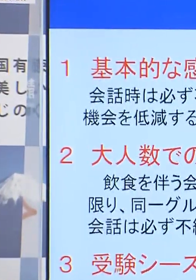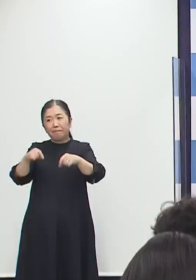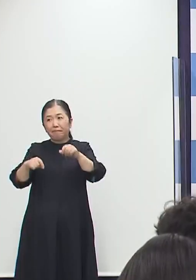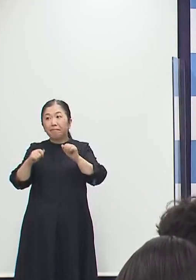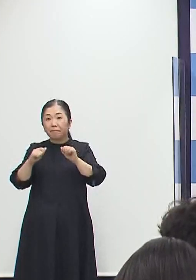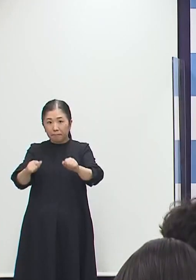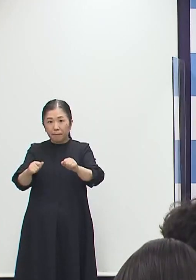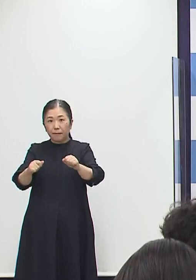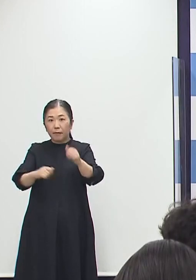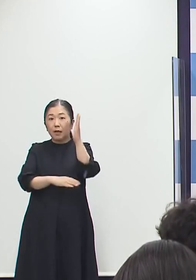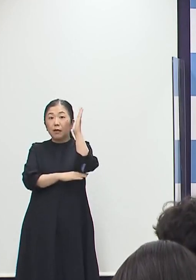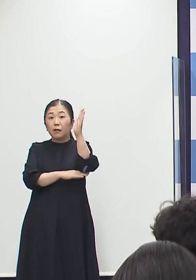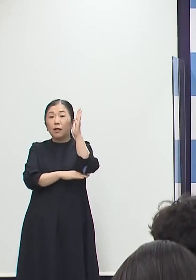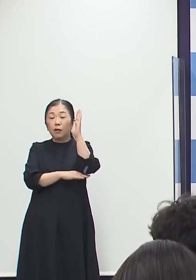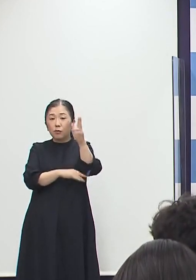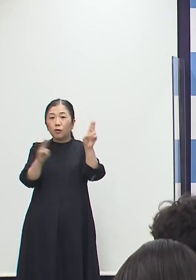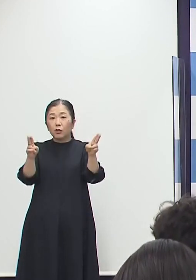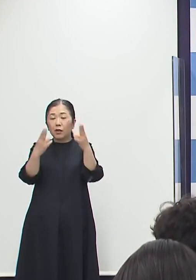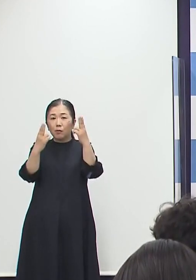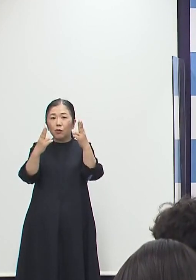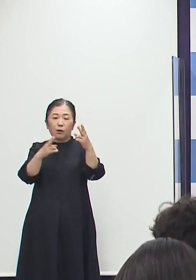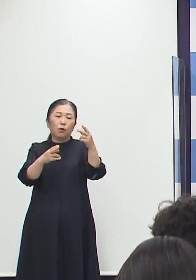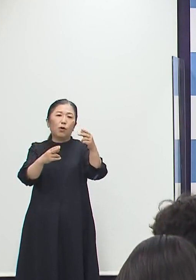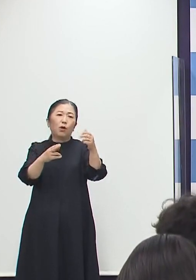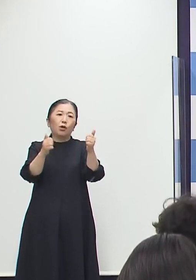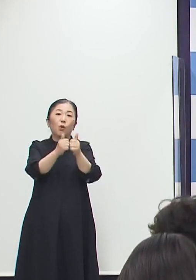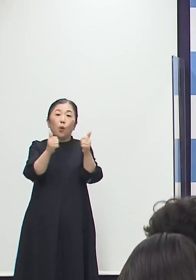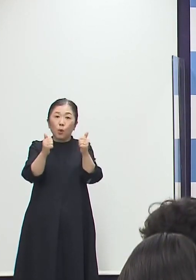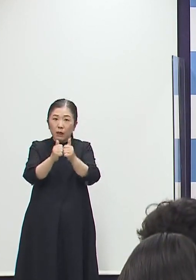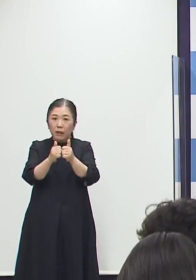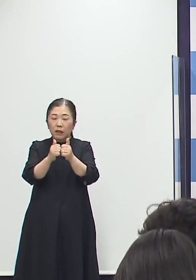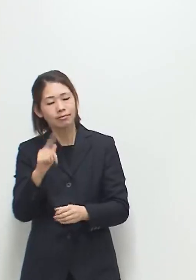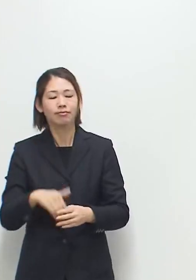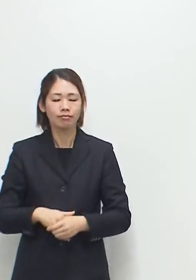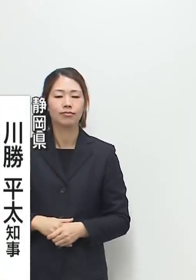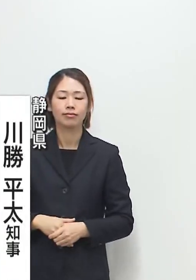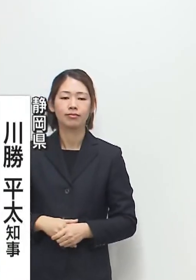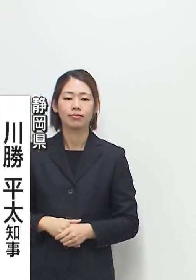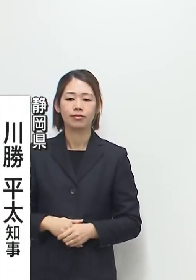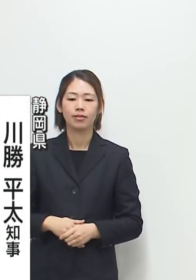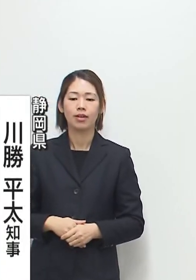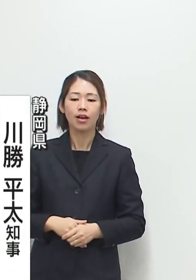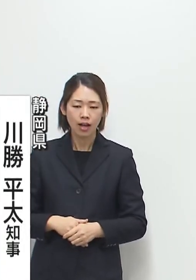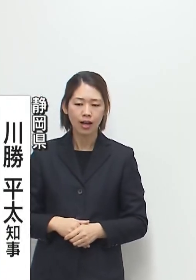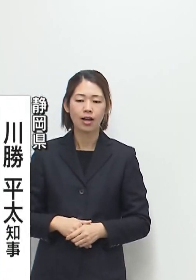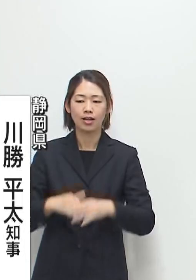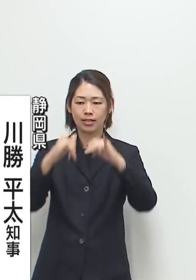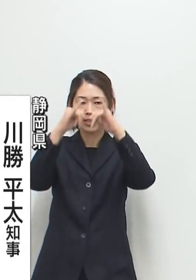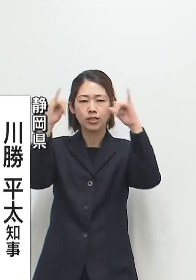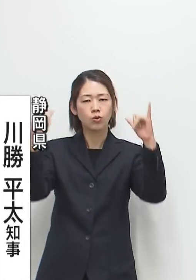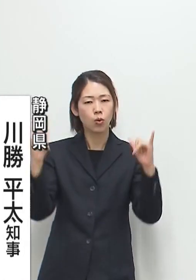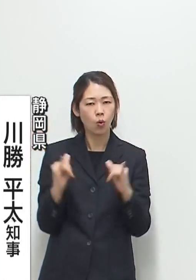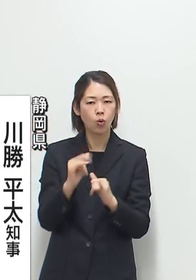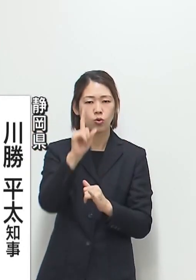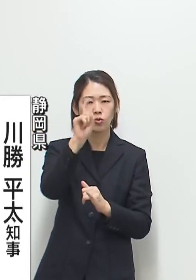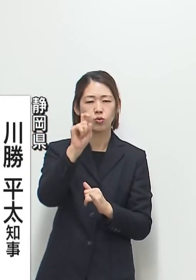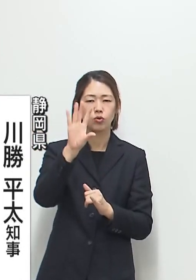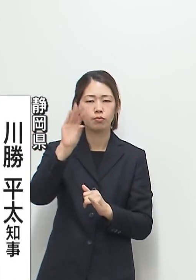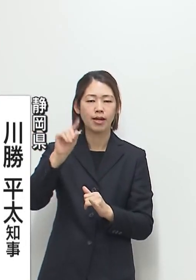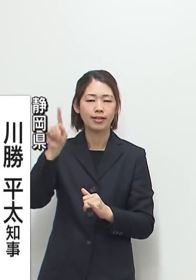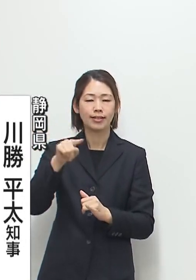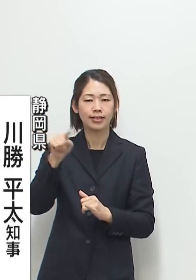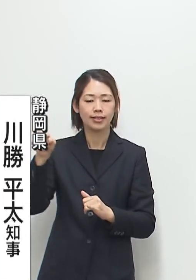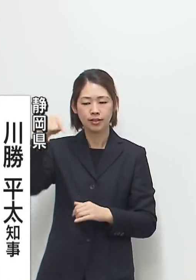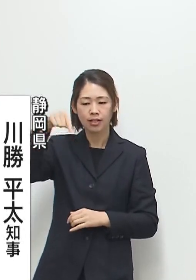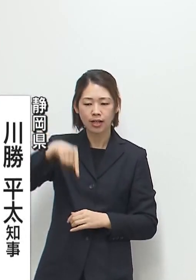ましたが、判断に踏み切った理由について知事は、 10万人あたりのですね、感染者数